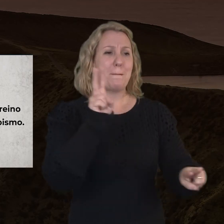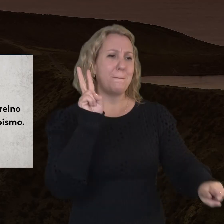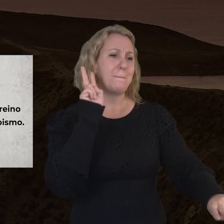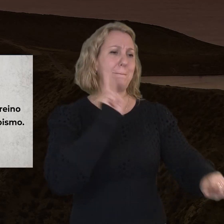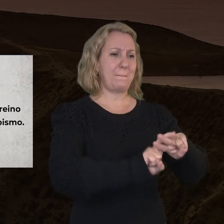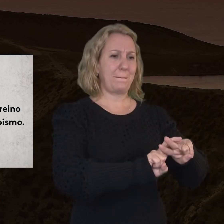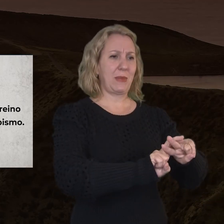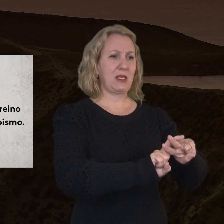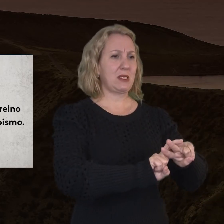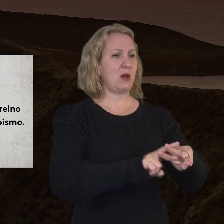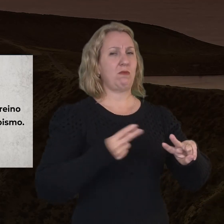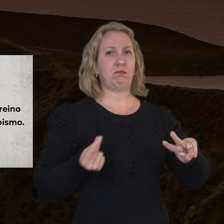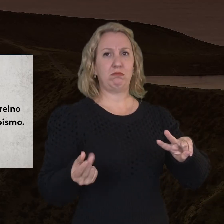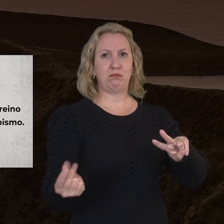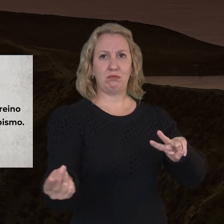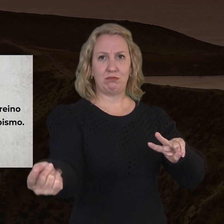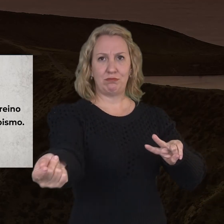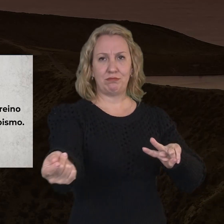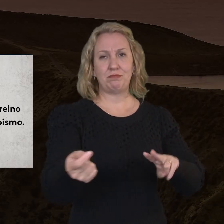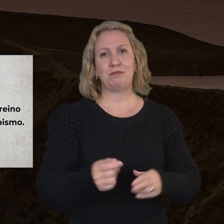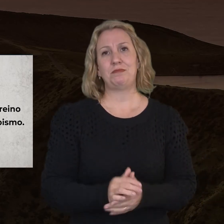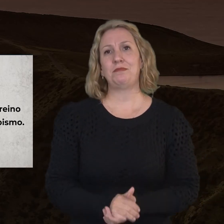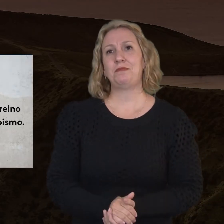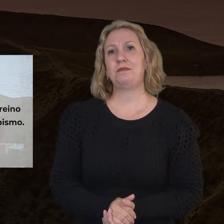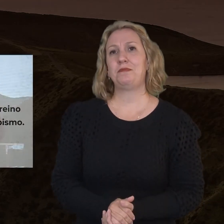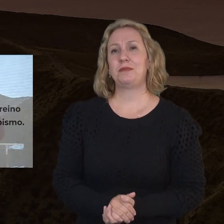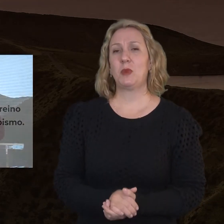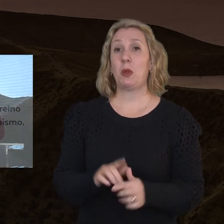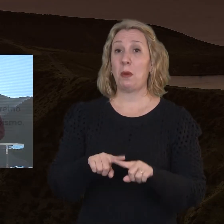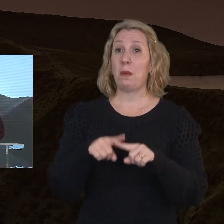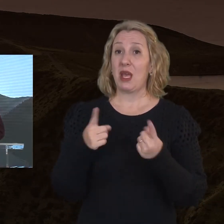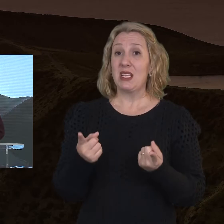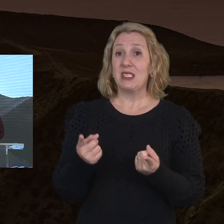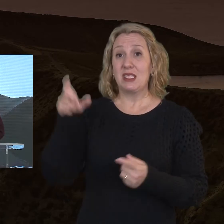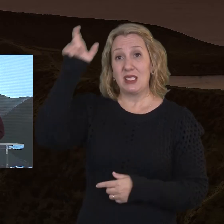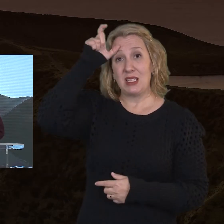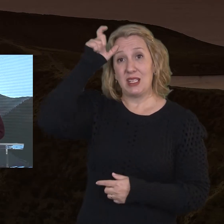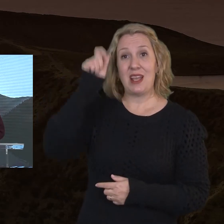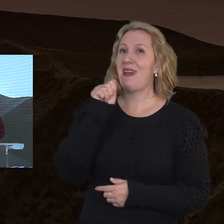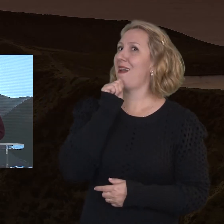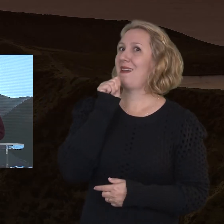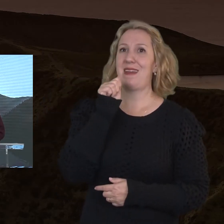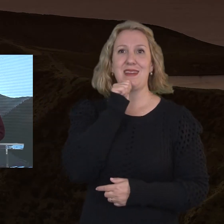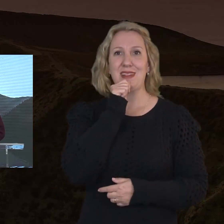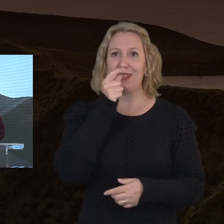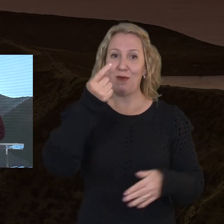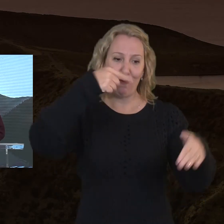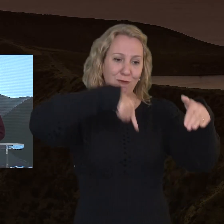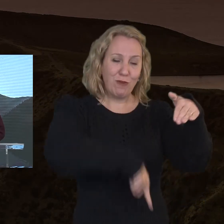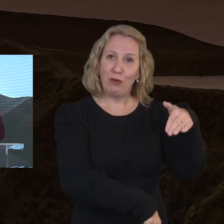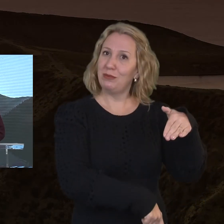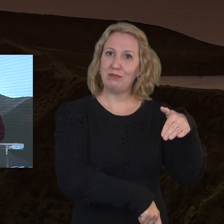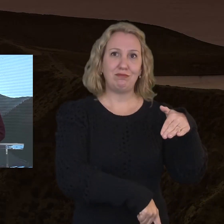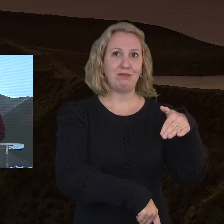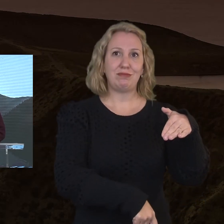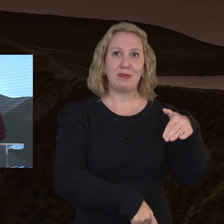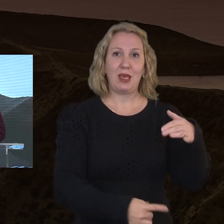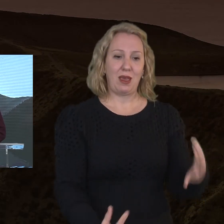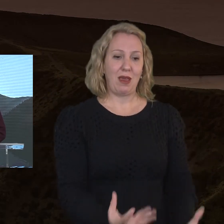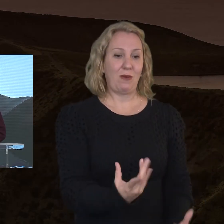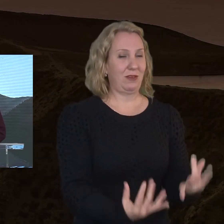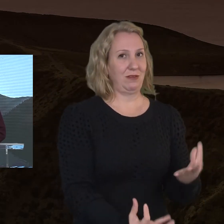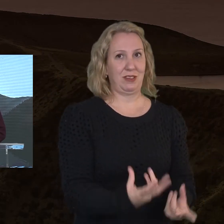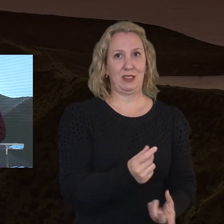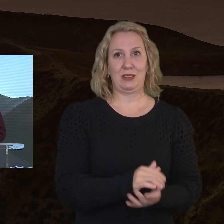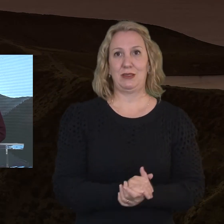exemplo tá então mas ele não foi ainda para lá esse lugar é o lago de fogo tá com tudo certo se